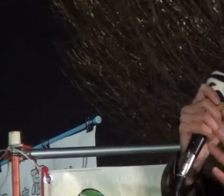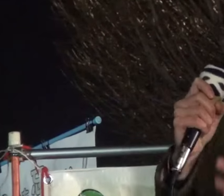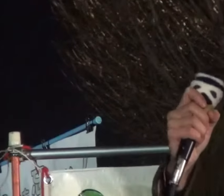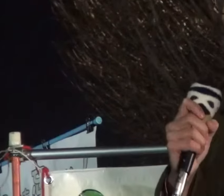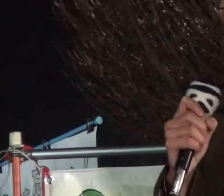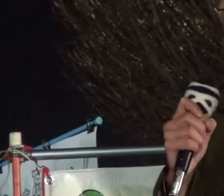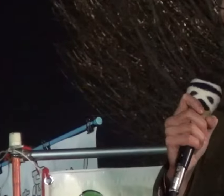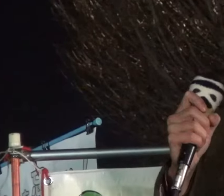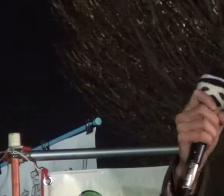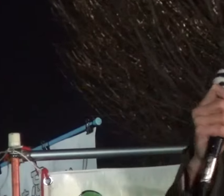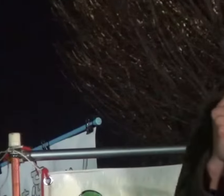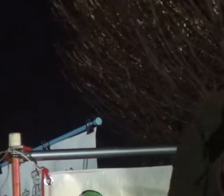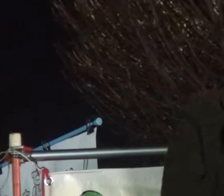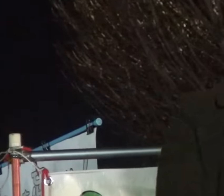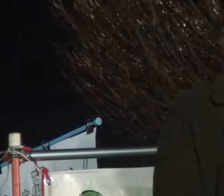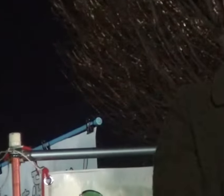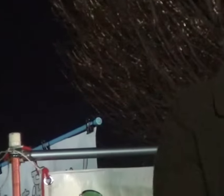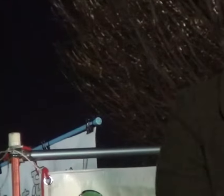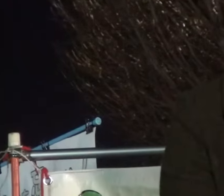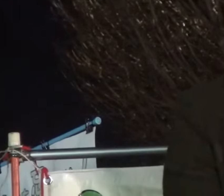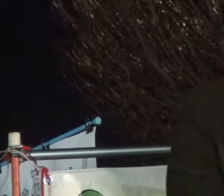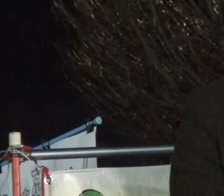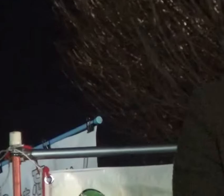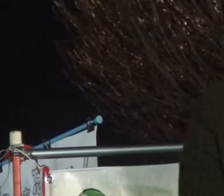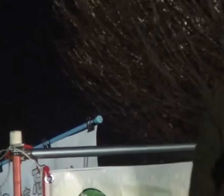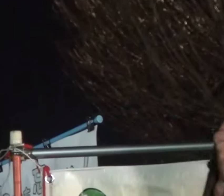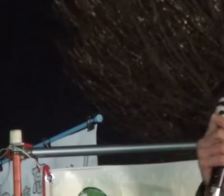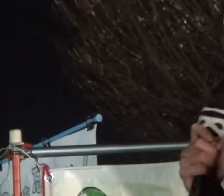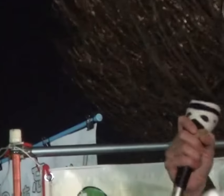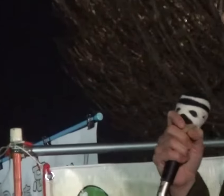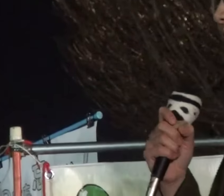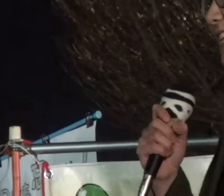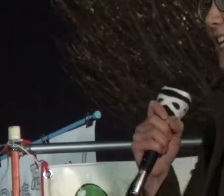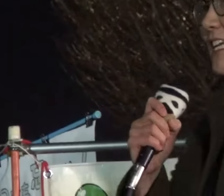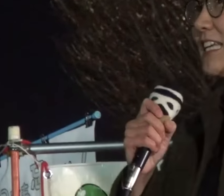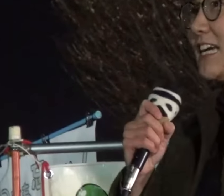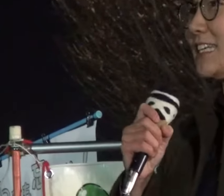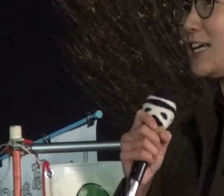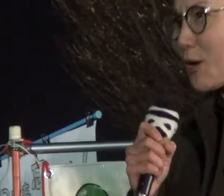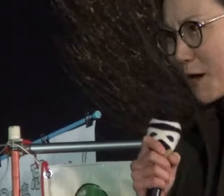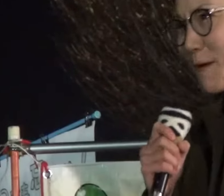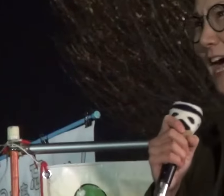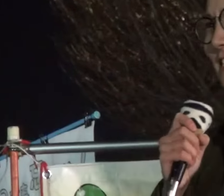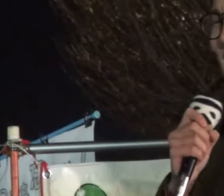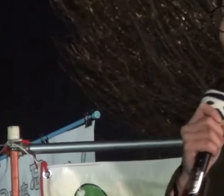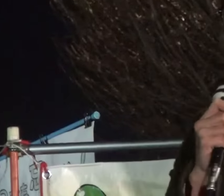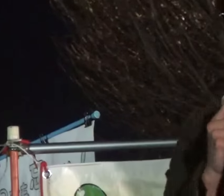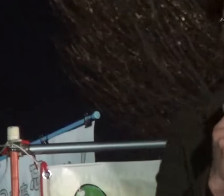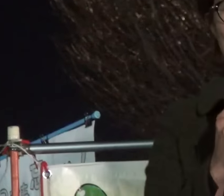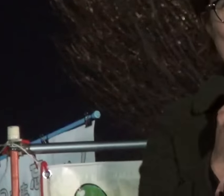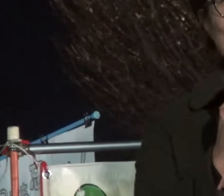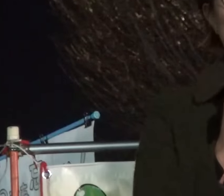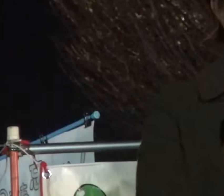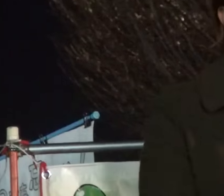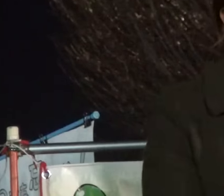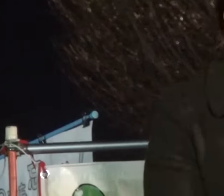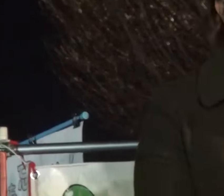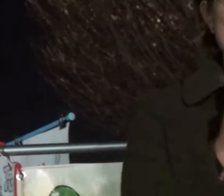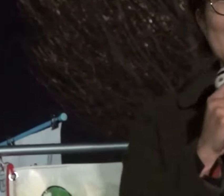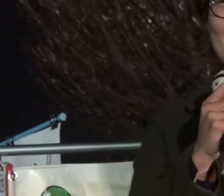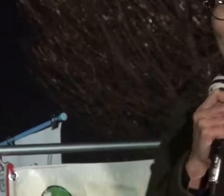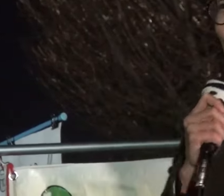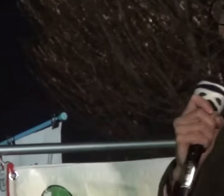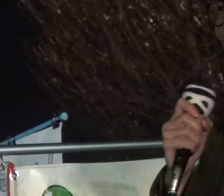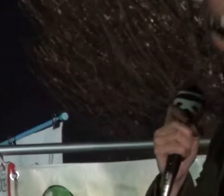上げ続けて、安倍政権打倒のそうした1年に切り開いていきたいと思います。皆さんご一